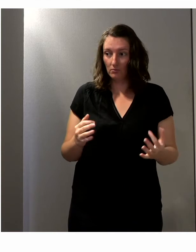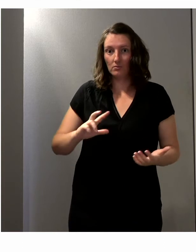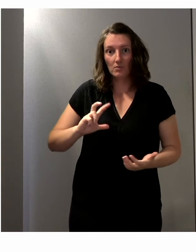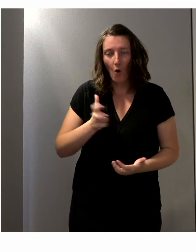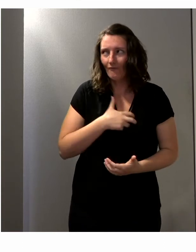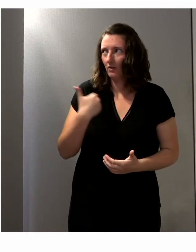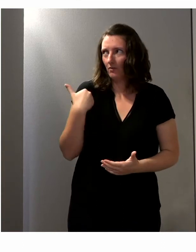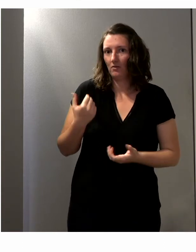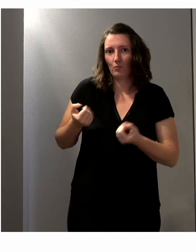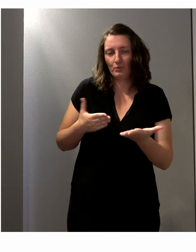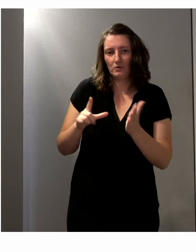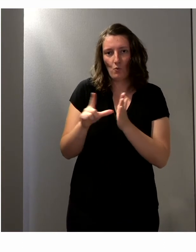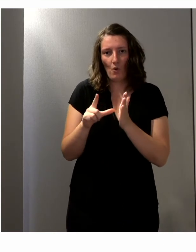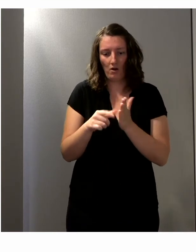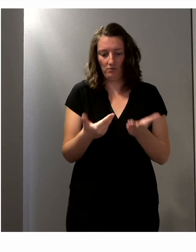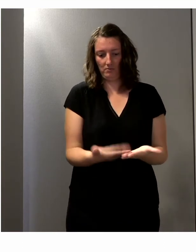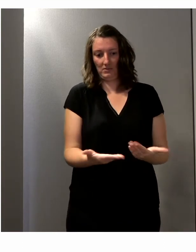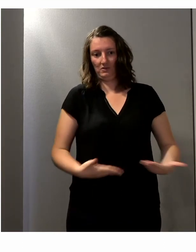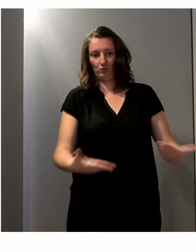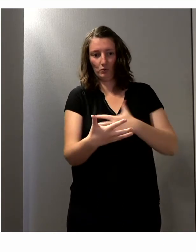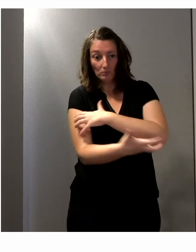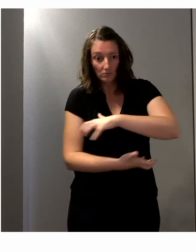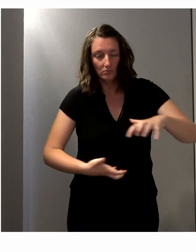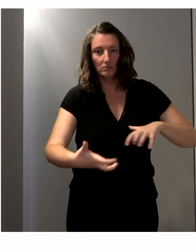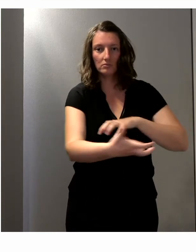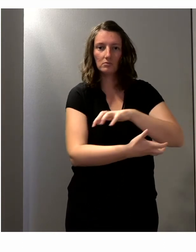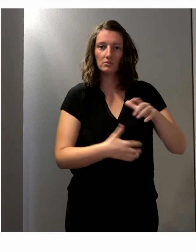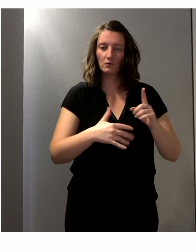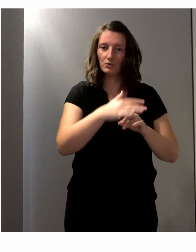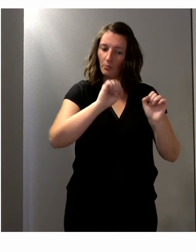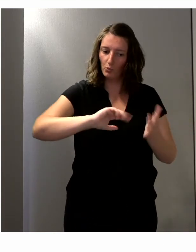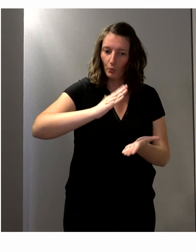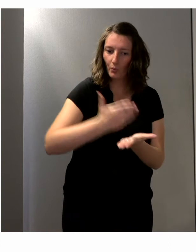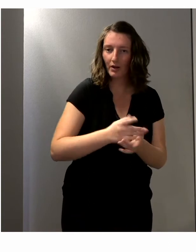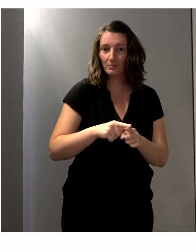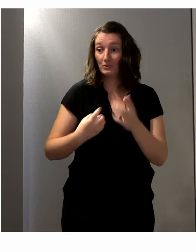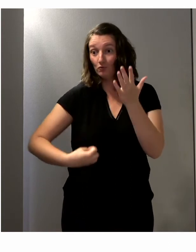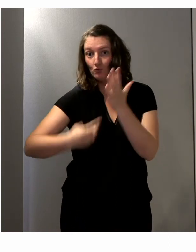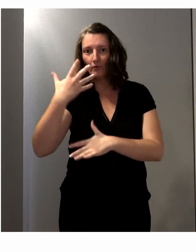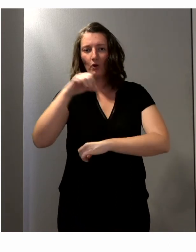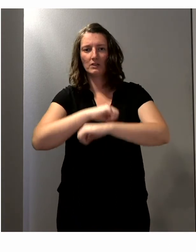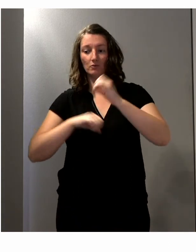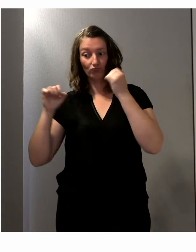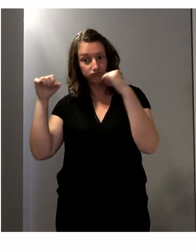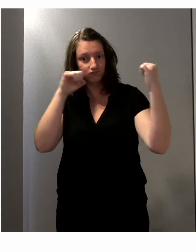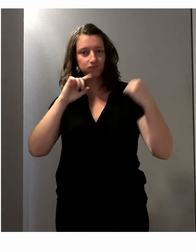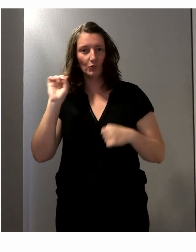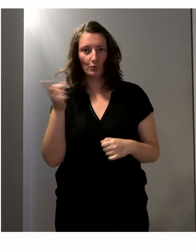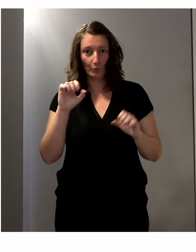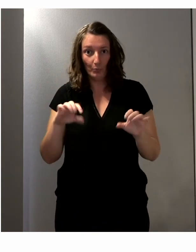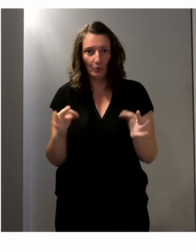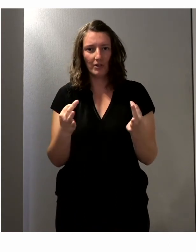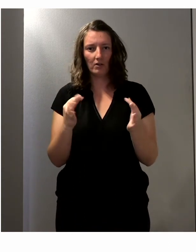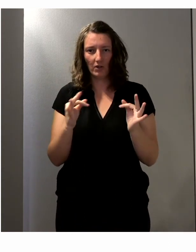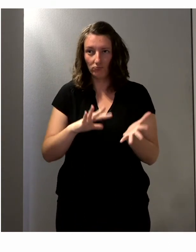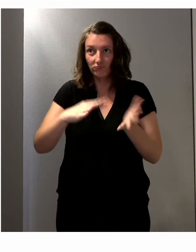cesser cette sorte de scandale social et à la fois de trouver un nouveau consensus sur une avancée